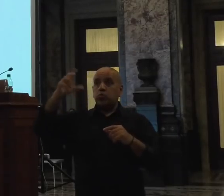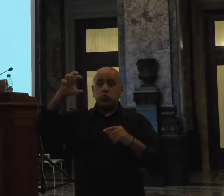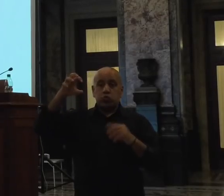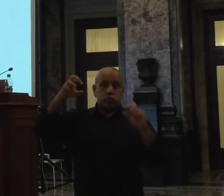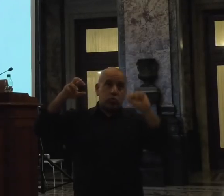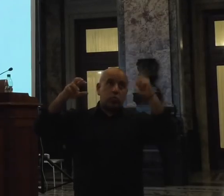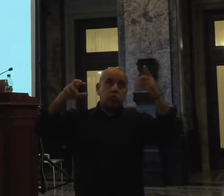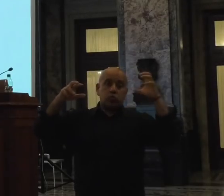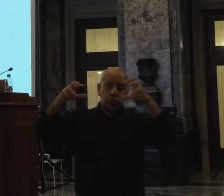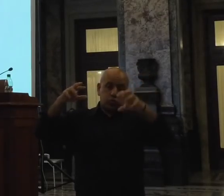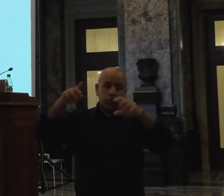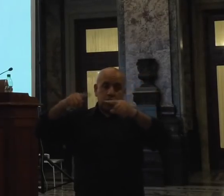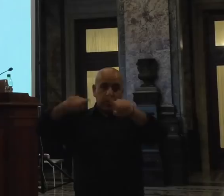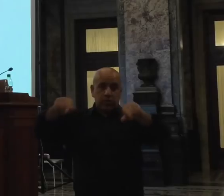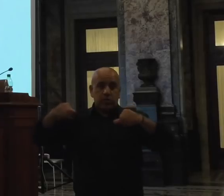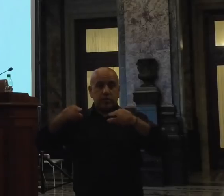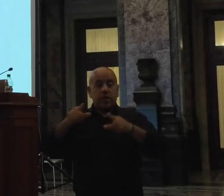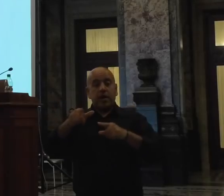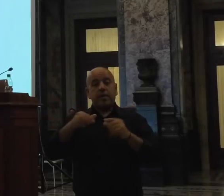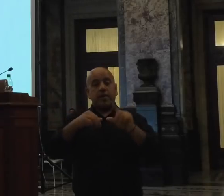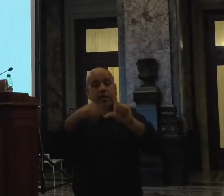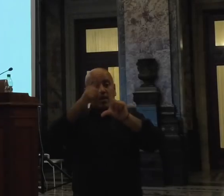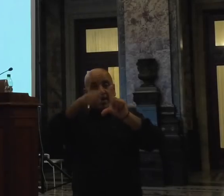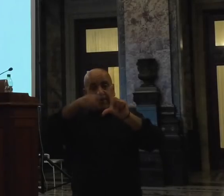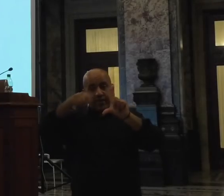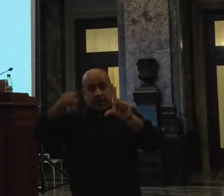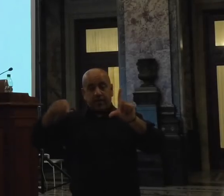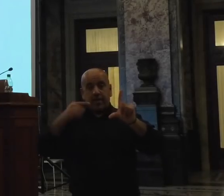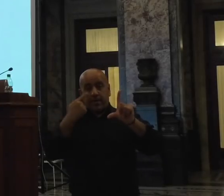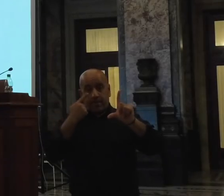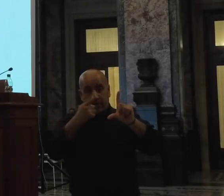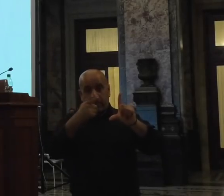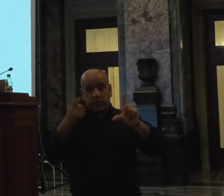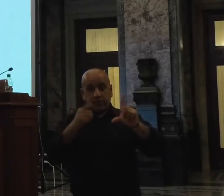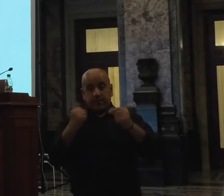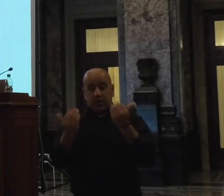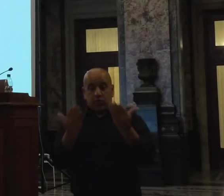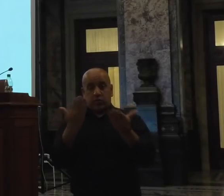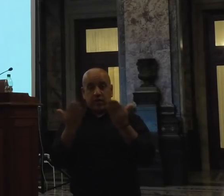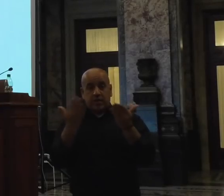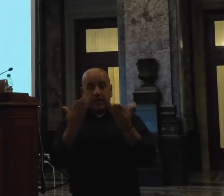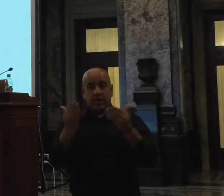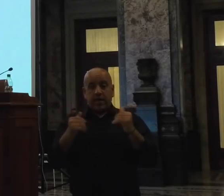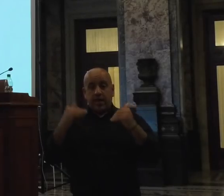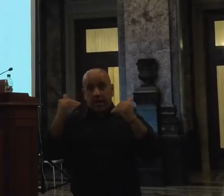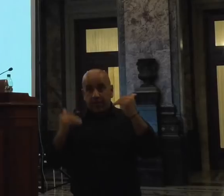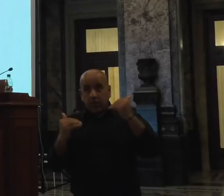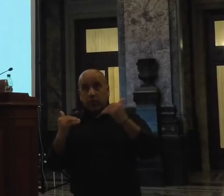área determinada. Y aquí en la gráfica tenemos contraste más alto en la parte baja y contraste más bajo en la parte